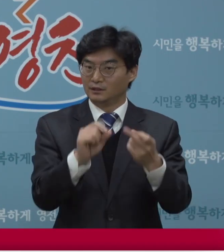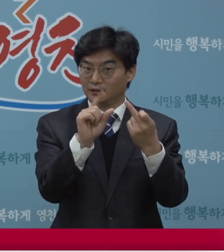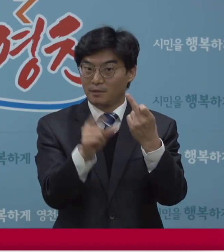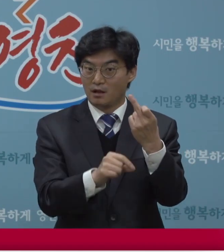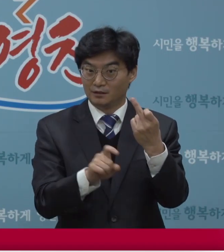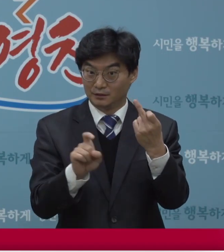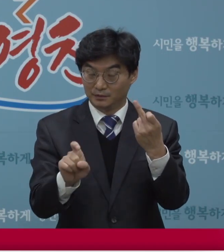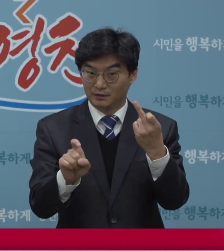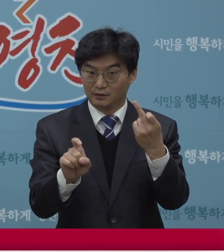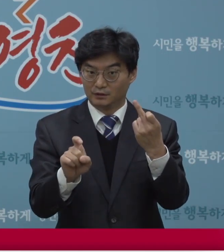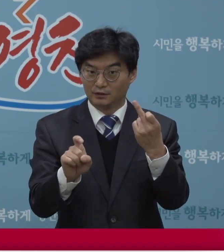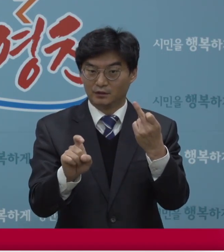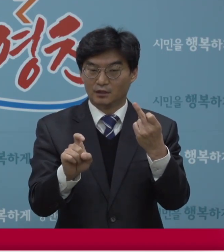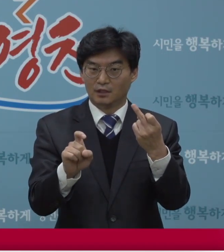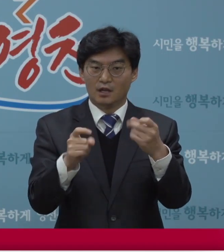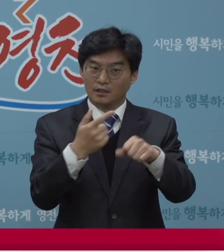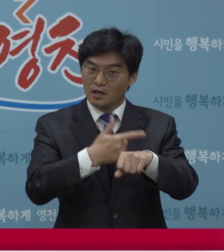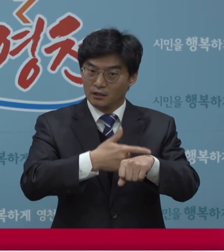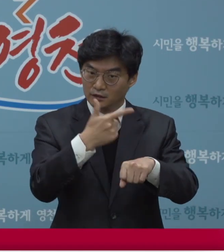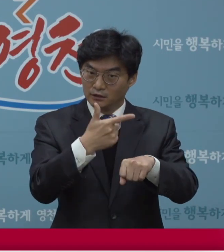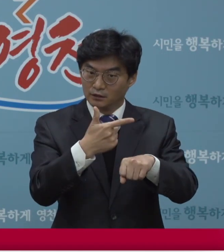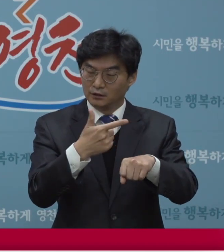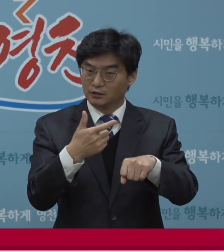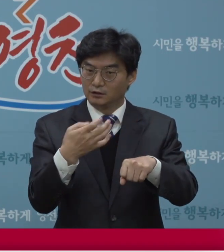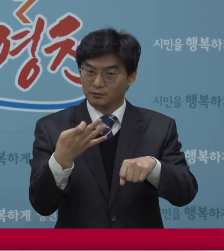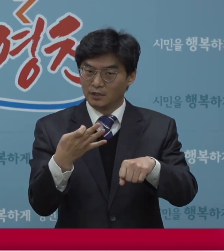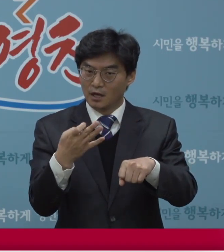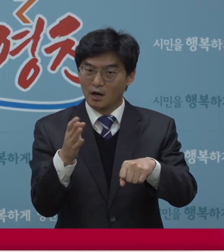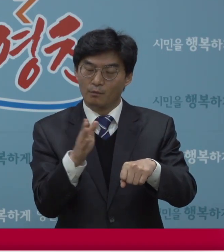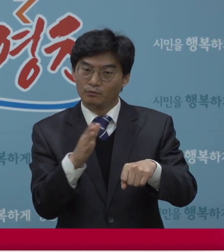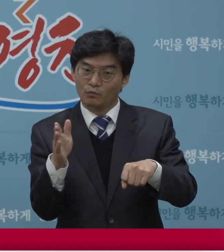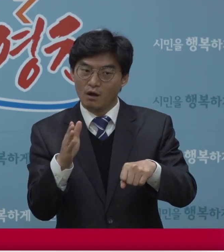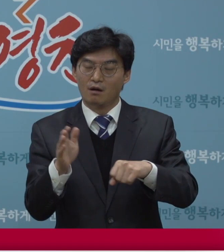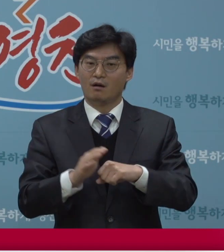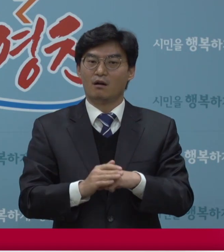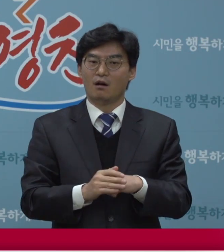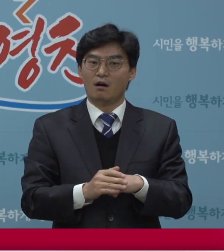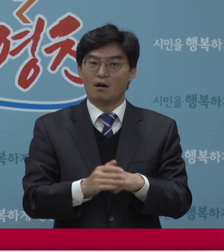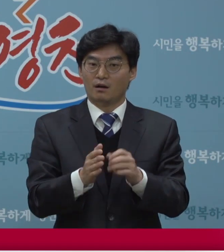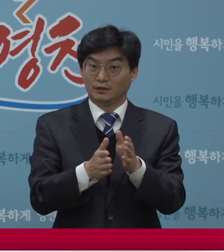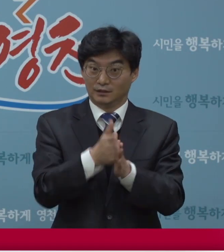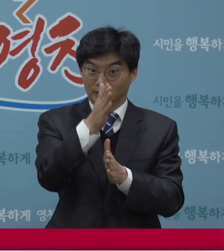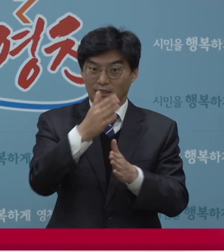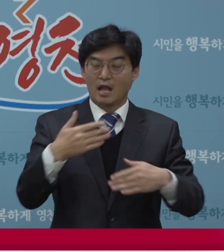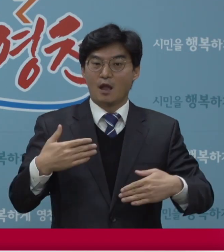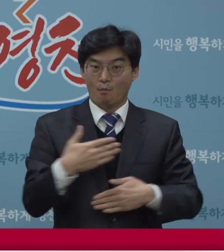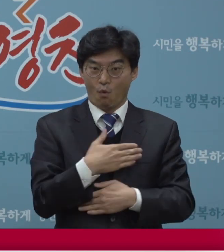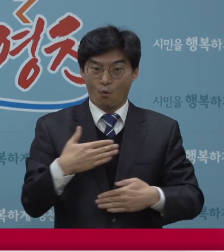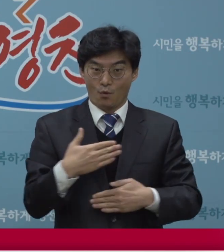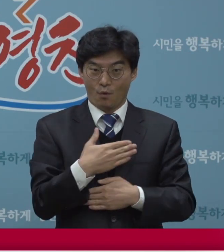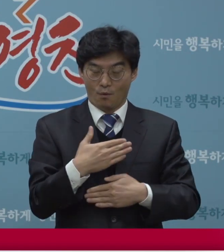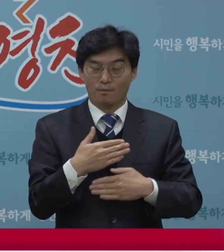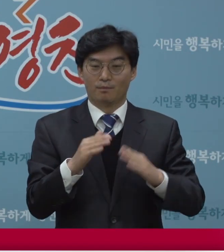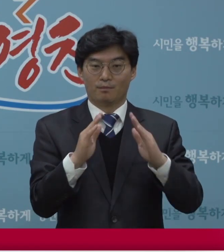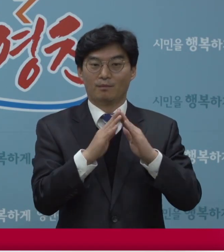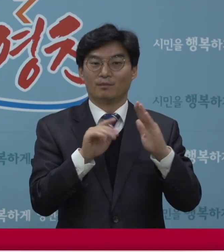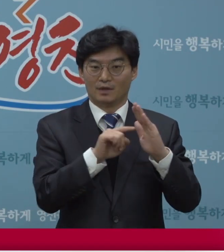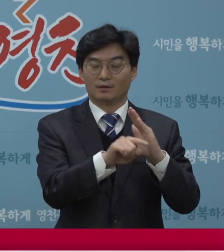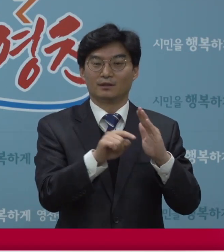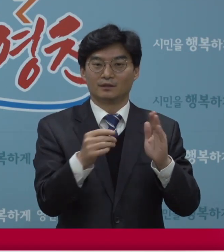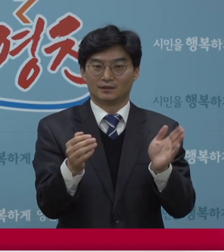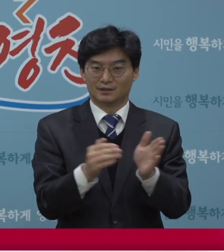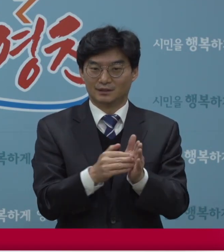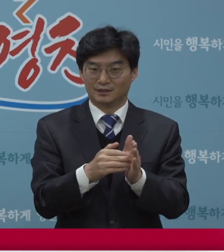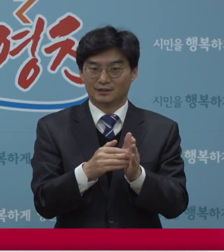12일 06시 14분부터 09시경 시내 목욕탕을 방문한 후 시내